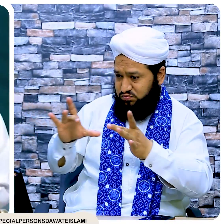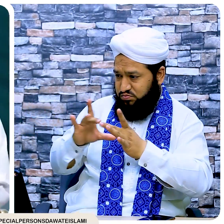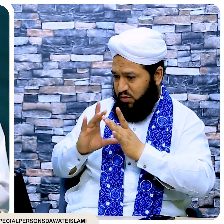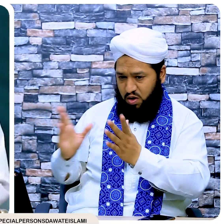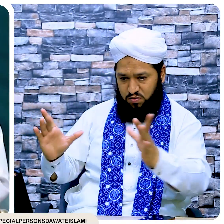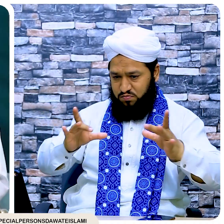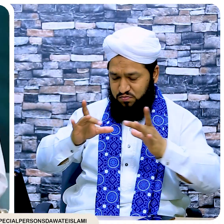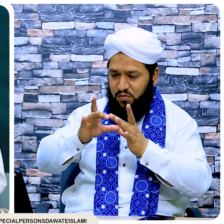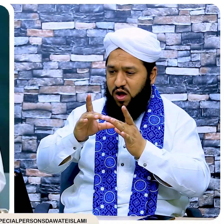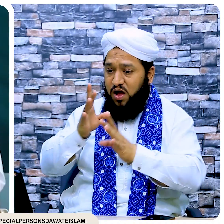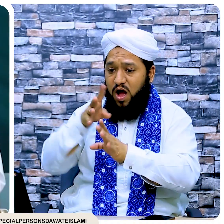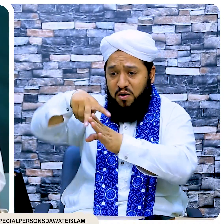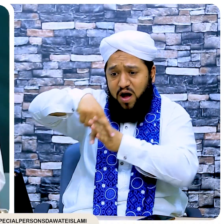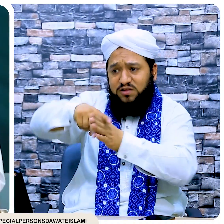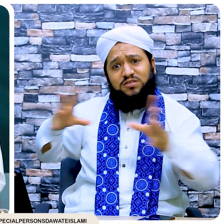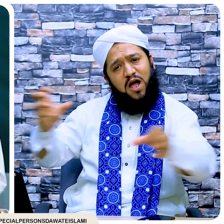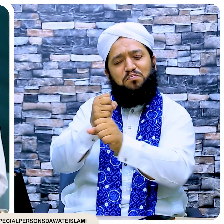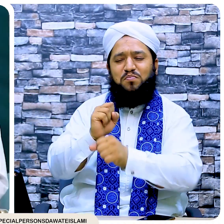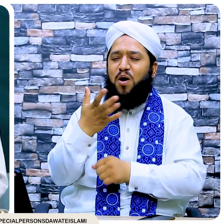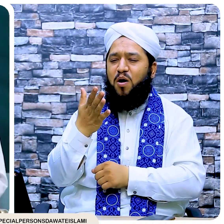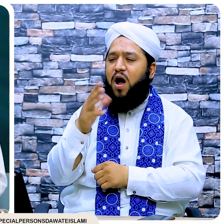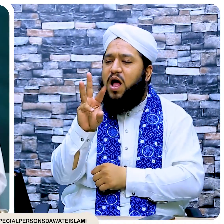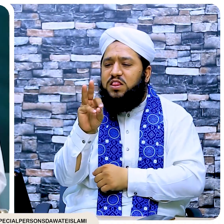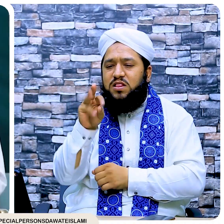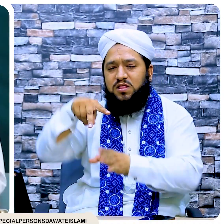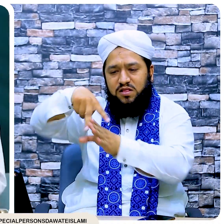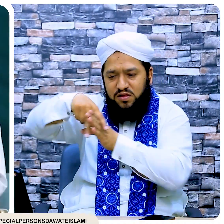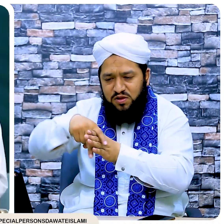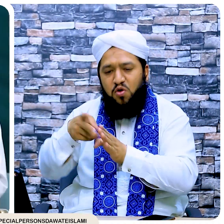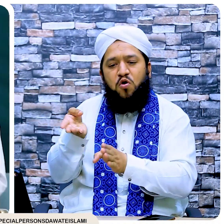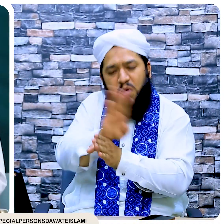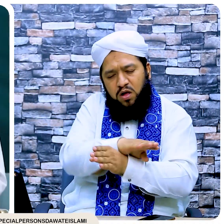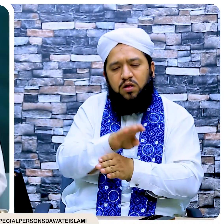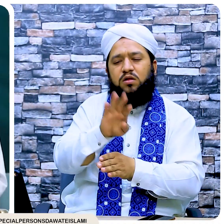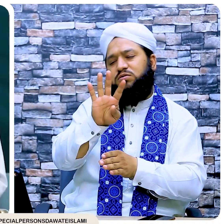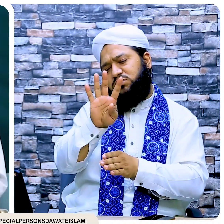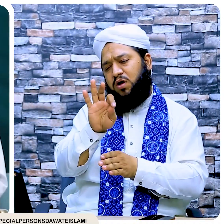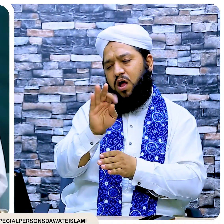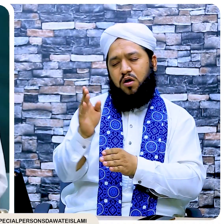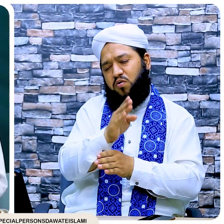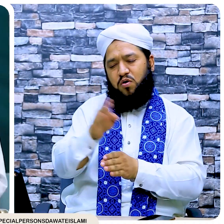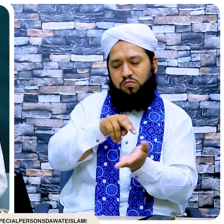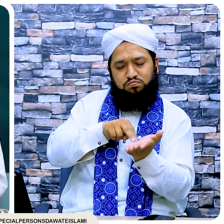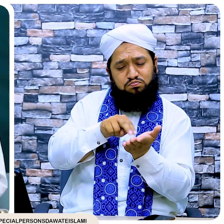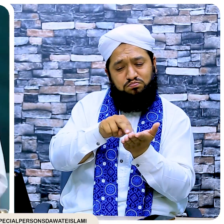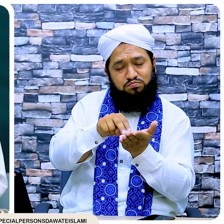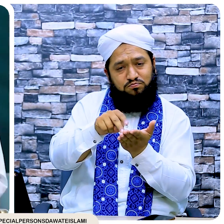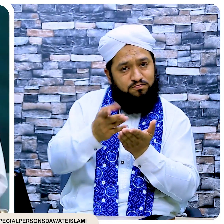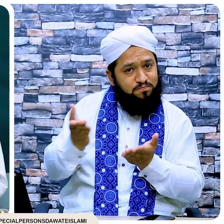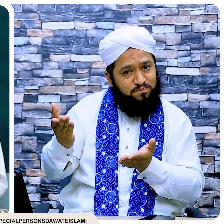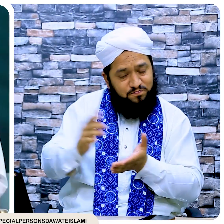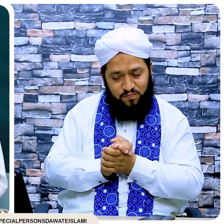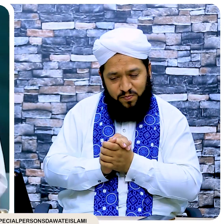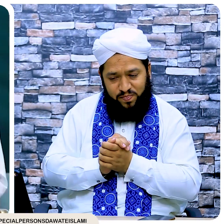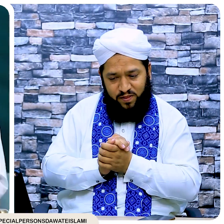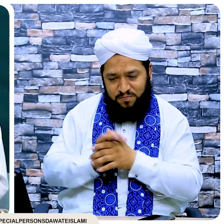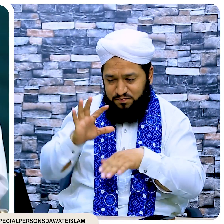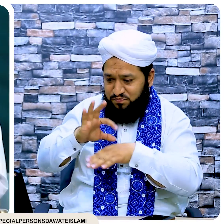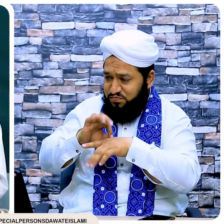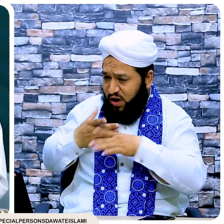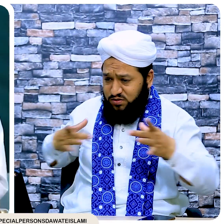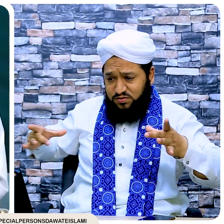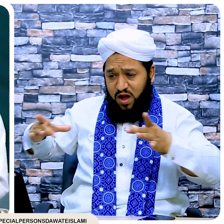لوگوں کے پاس سواری بھی سب کے پاس نہیں تھی، اونلی 30 سواریاں تھیں اور باقی تقریباً 40 لوگ پیدل تھے۔ اور اب